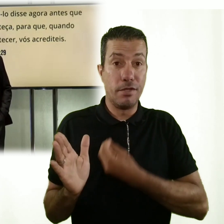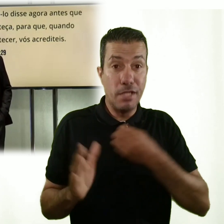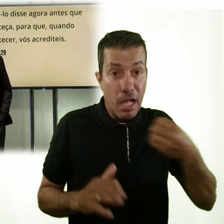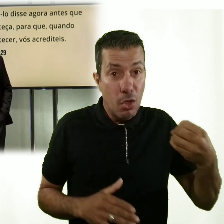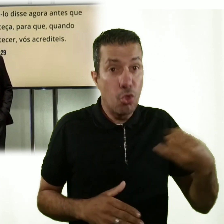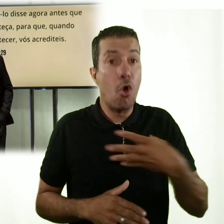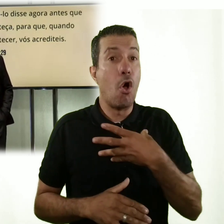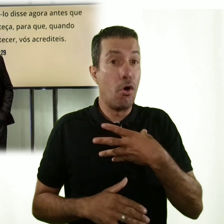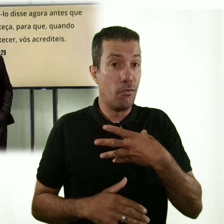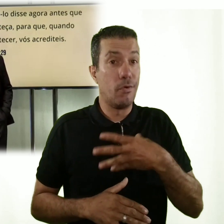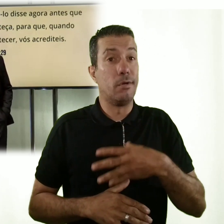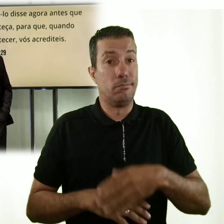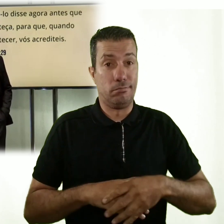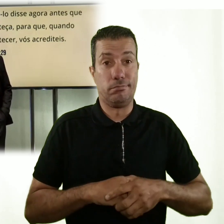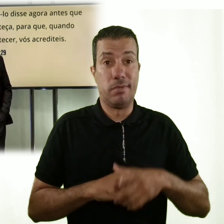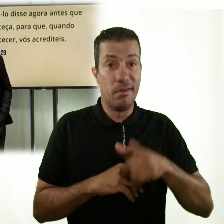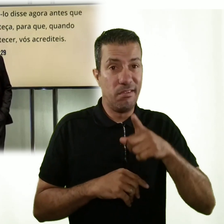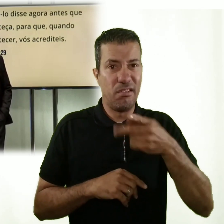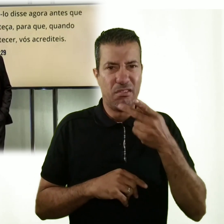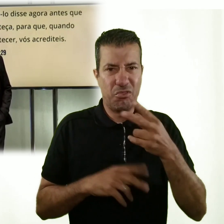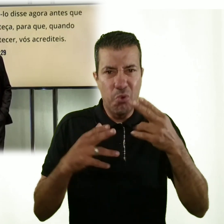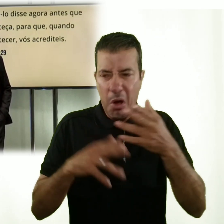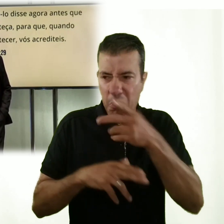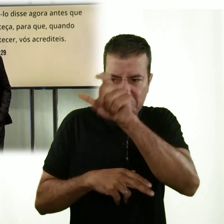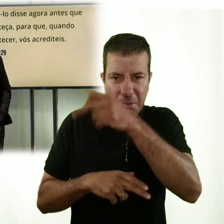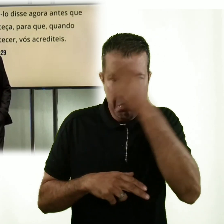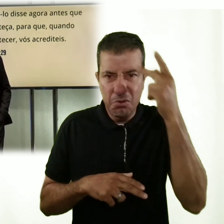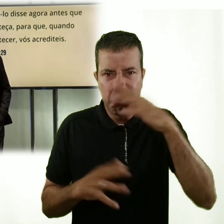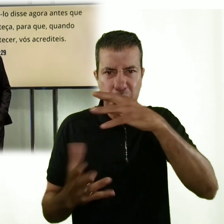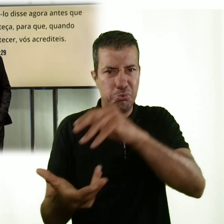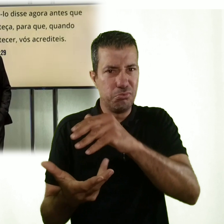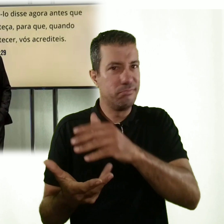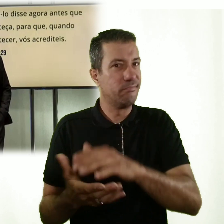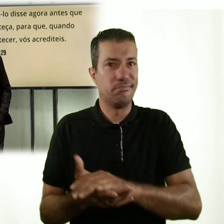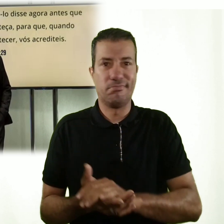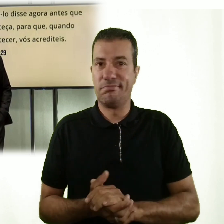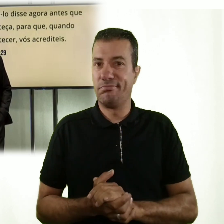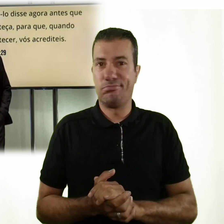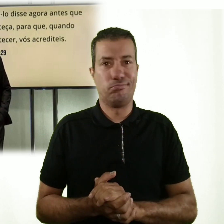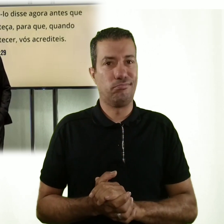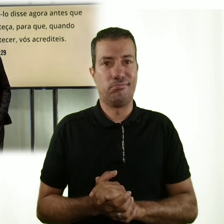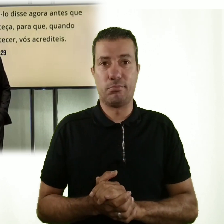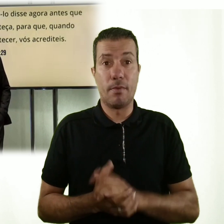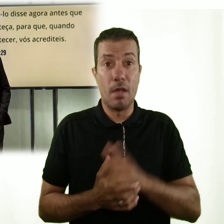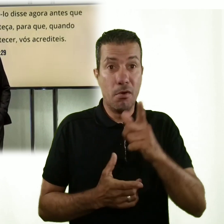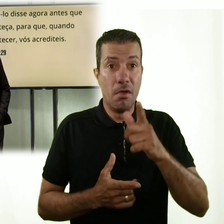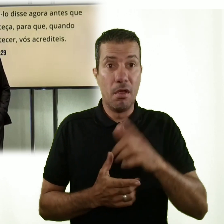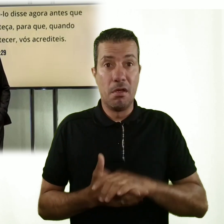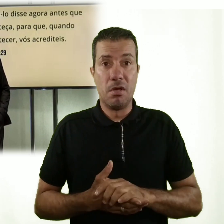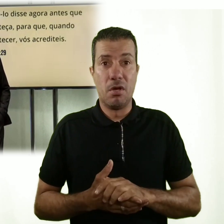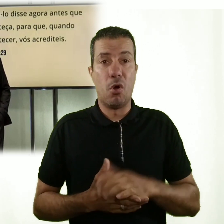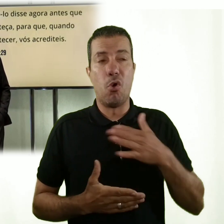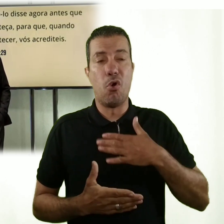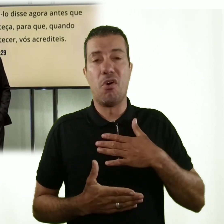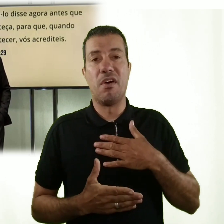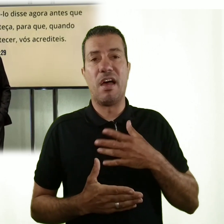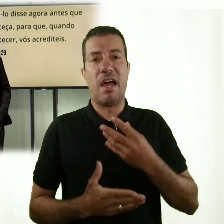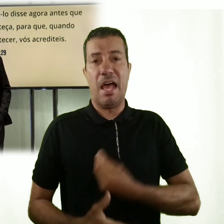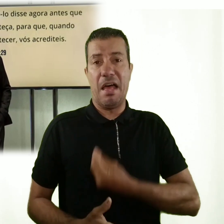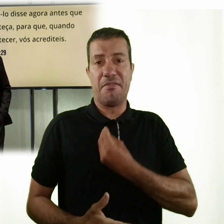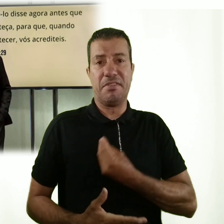está, para não ser igual aos outros, para não também ter a síndrome do Zeca Pagodinho, não vai deixar a vida te